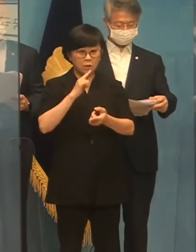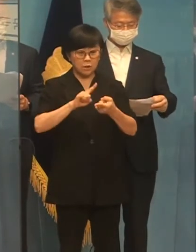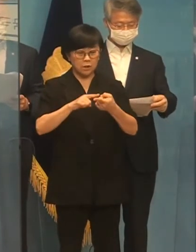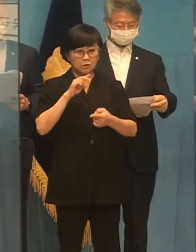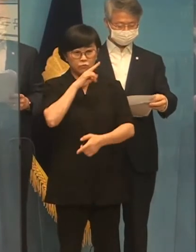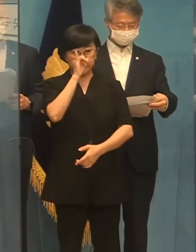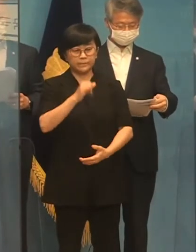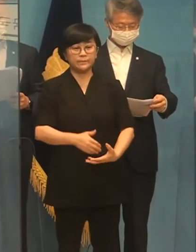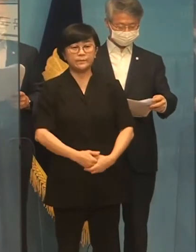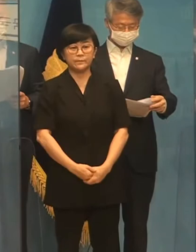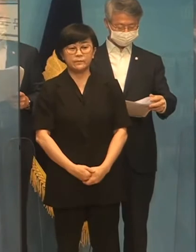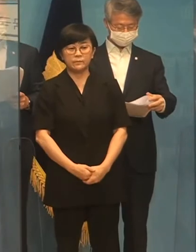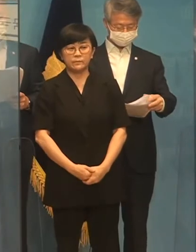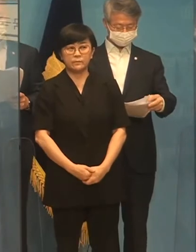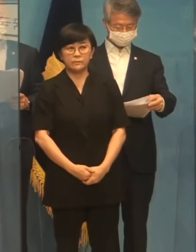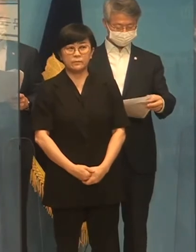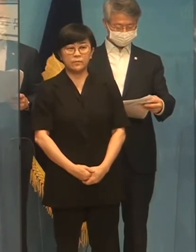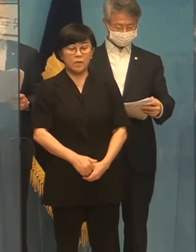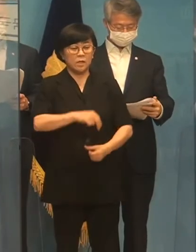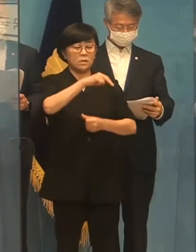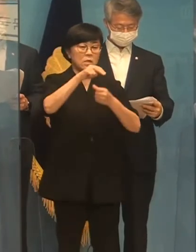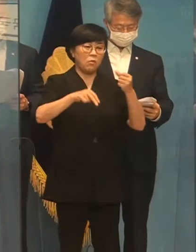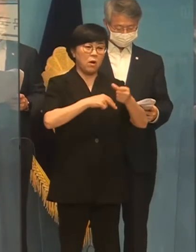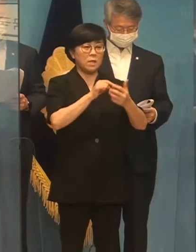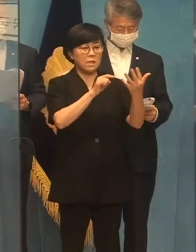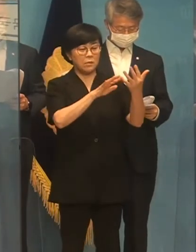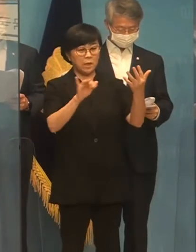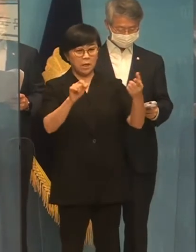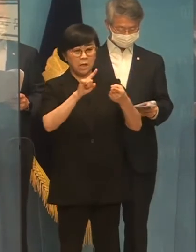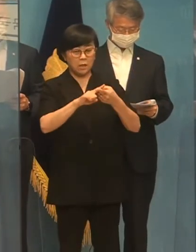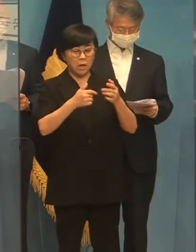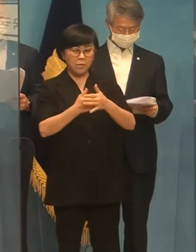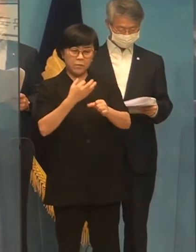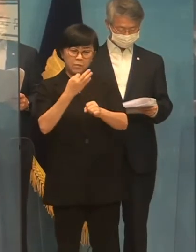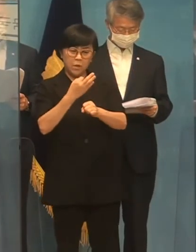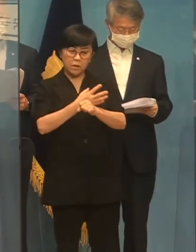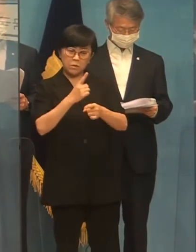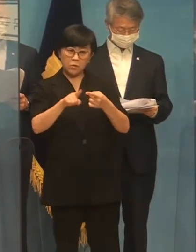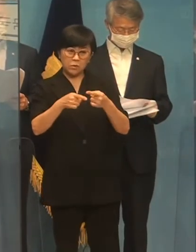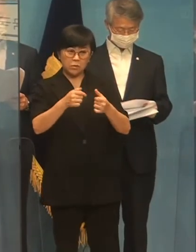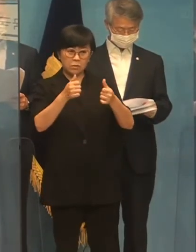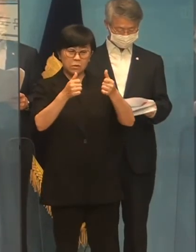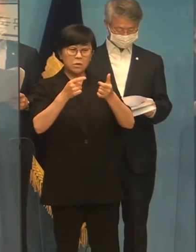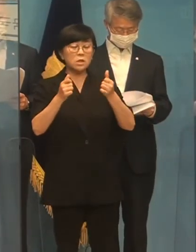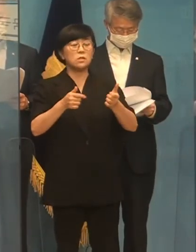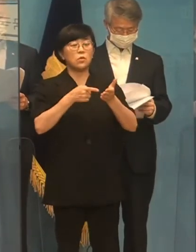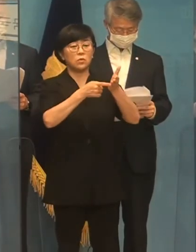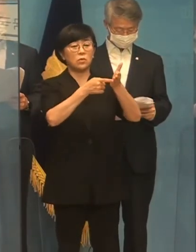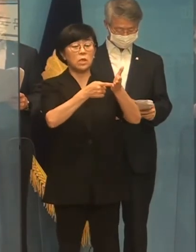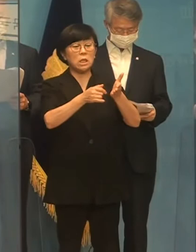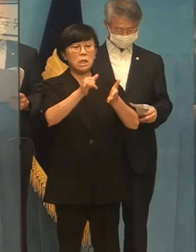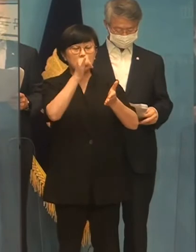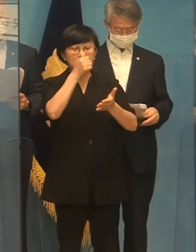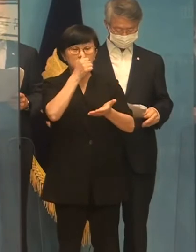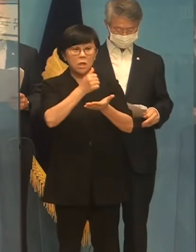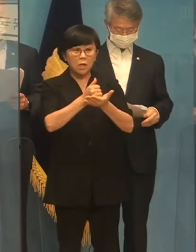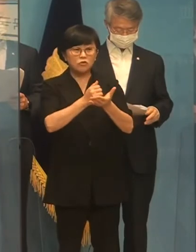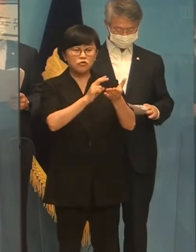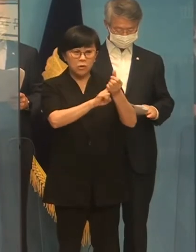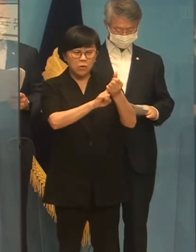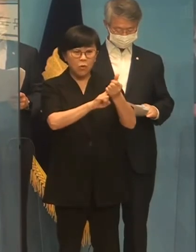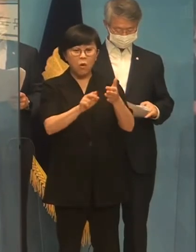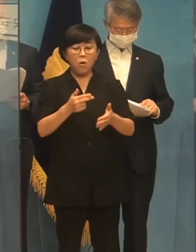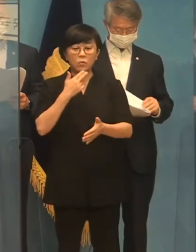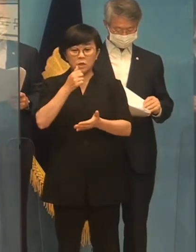의문입니다. 상대와 상황에 따라 편의적으로 이루어지는 기소를 통해 있는 죄를 덮거나 없는 죄를